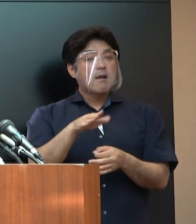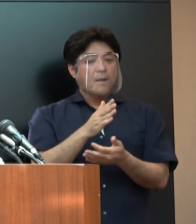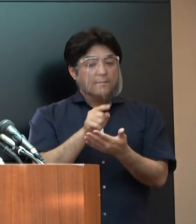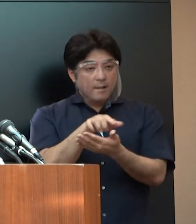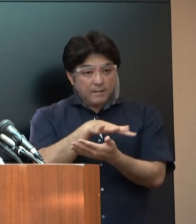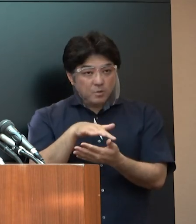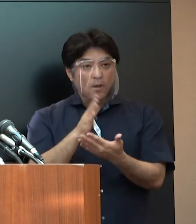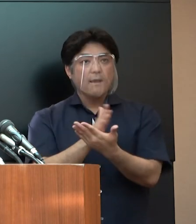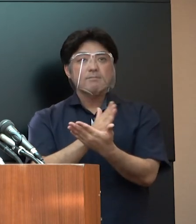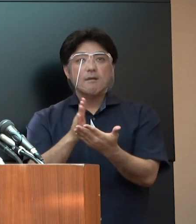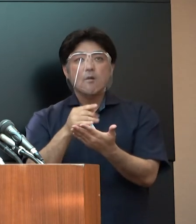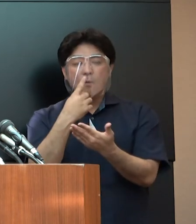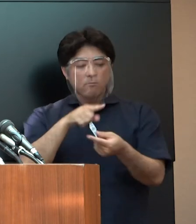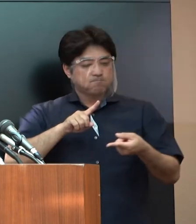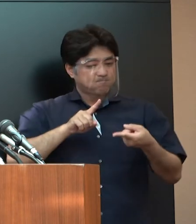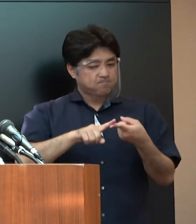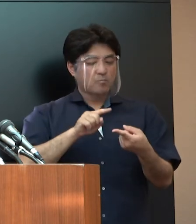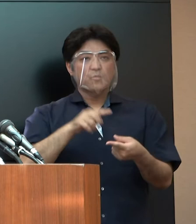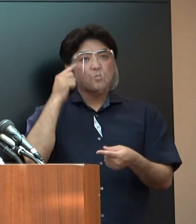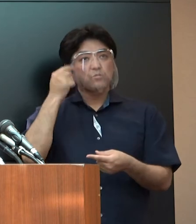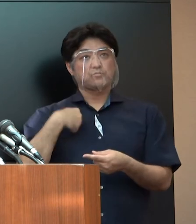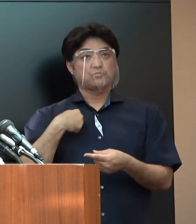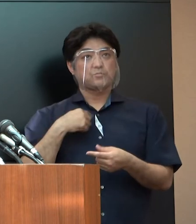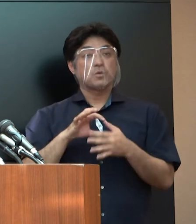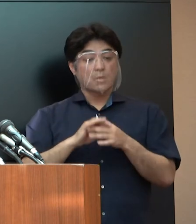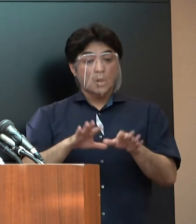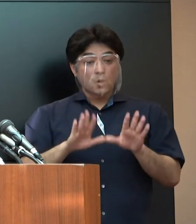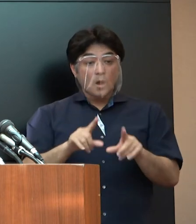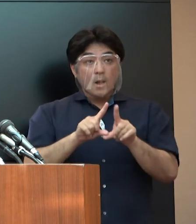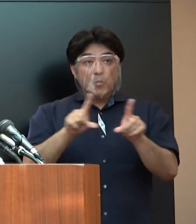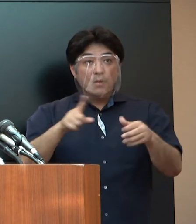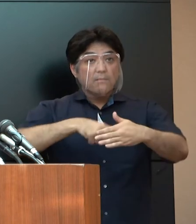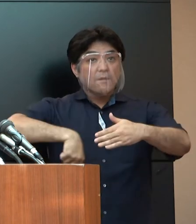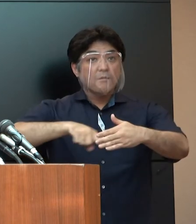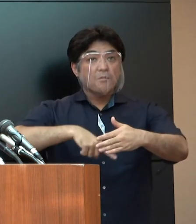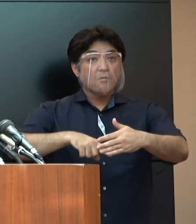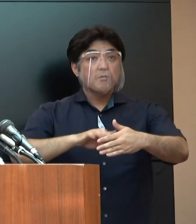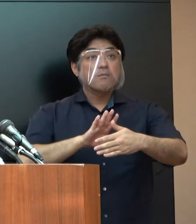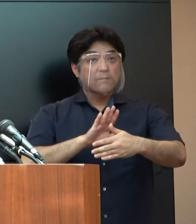については私は的確であったと思っておりますし、今日発表した内容に関しても、